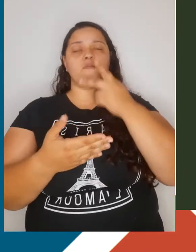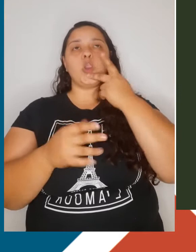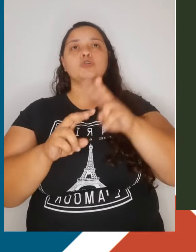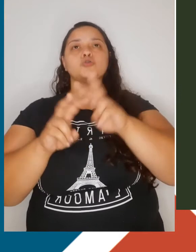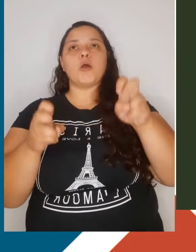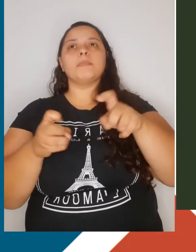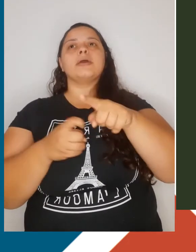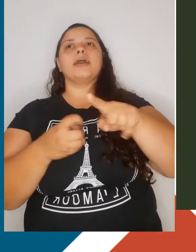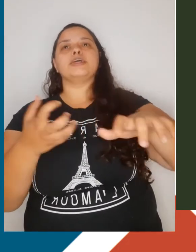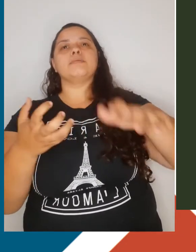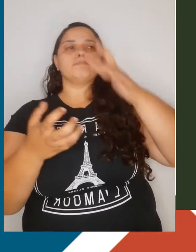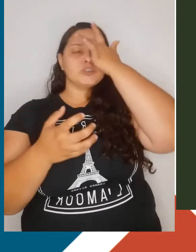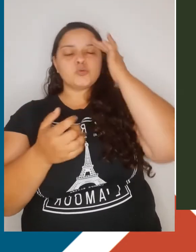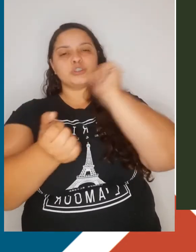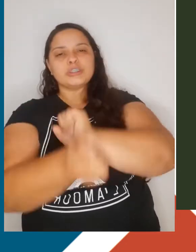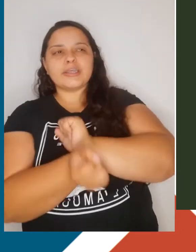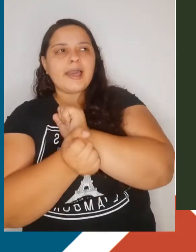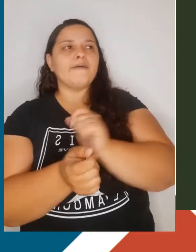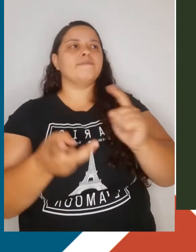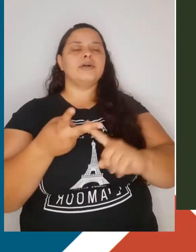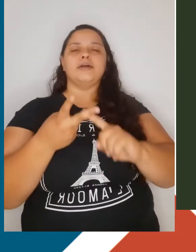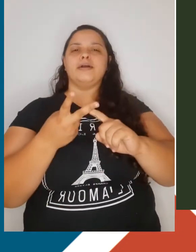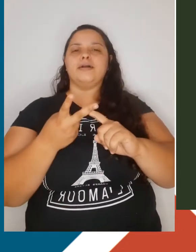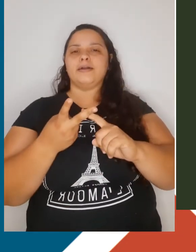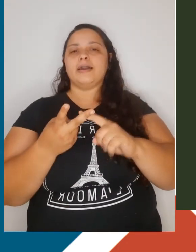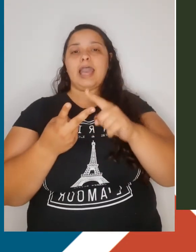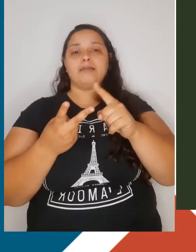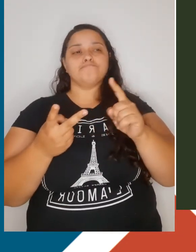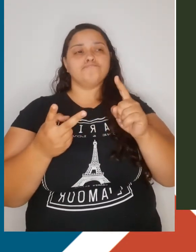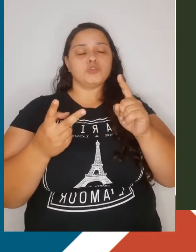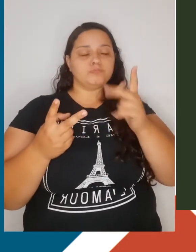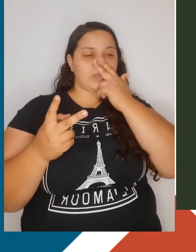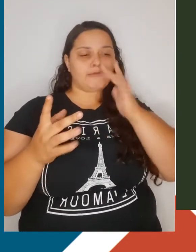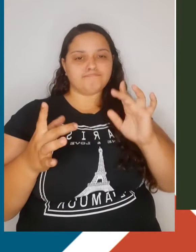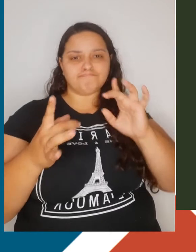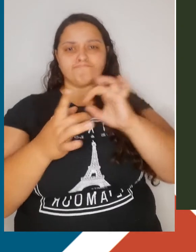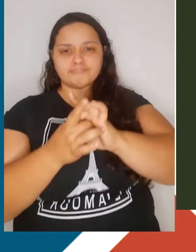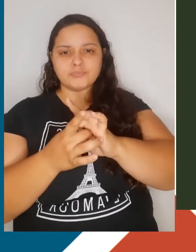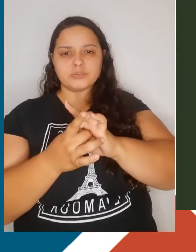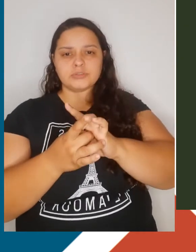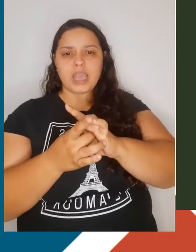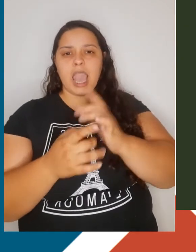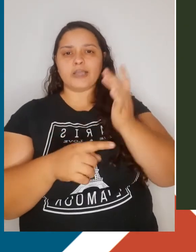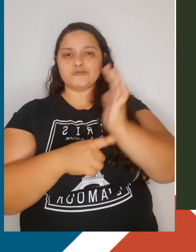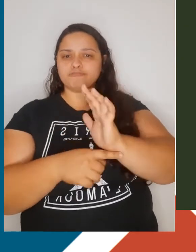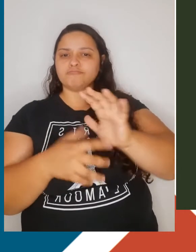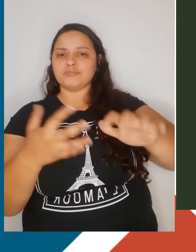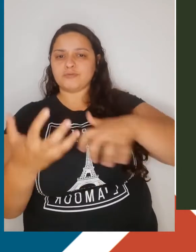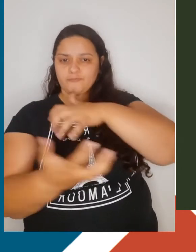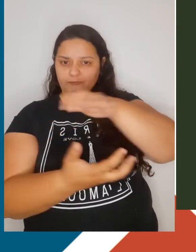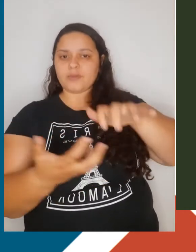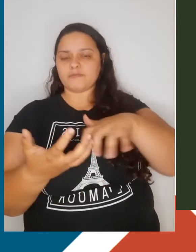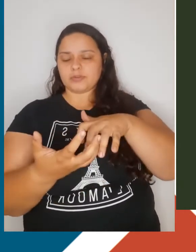grande mobilização de escravizados, quilombolas e libertos contra as tropas francesas, espanholas e inglesas, o que torna esta